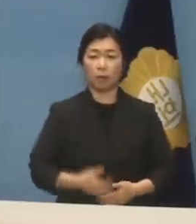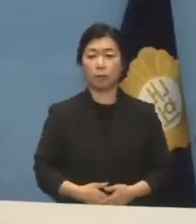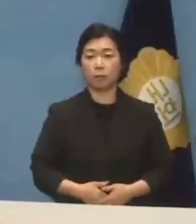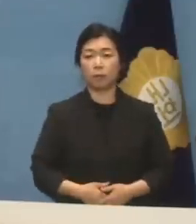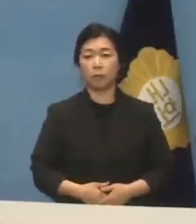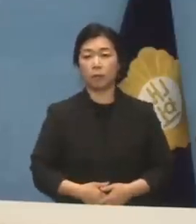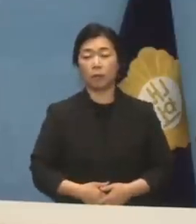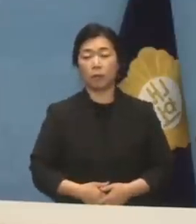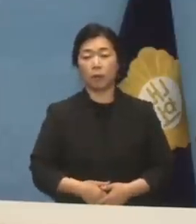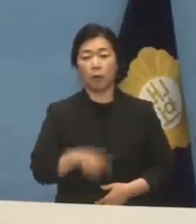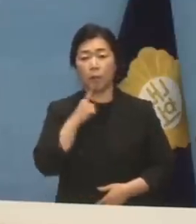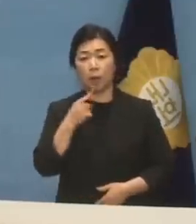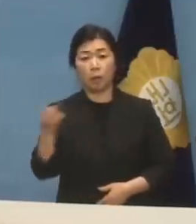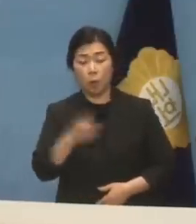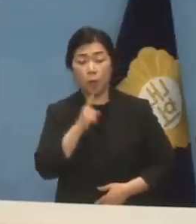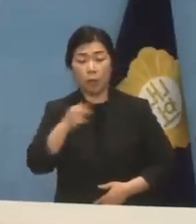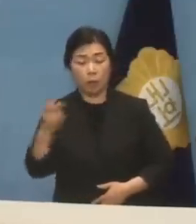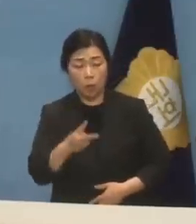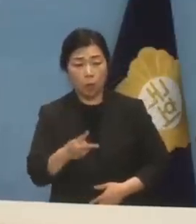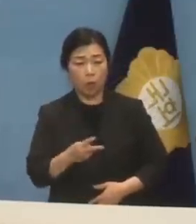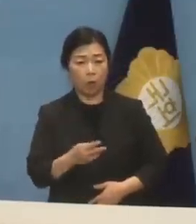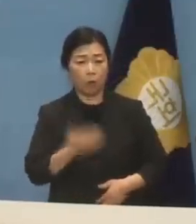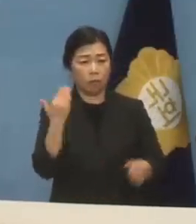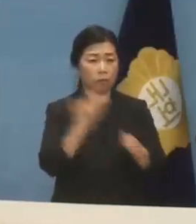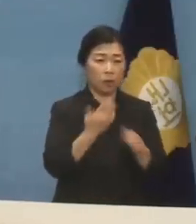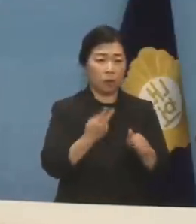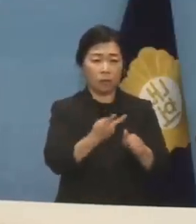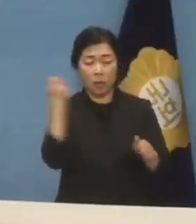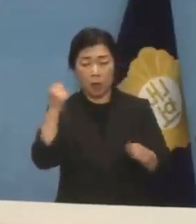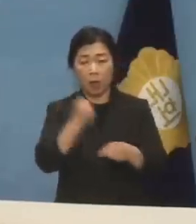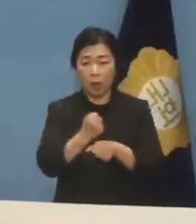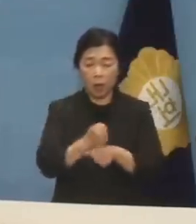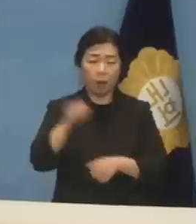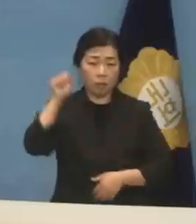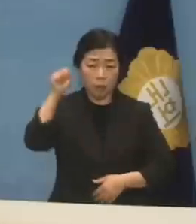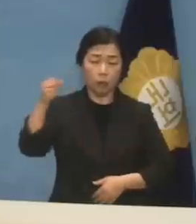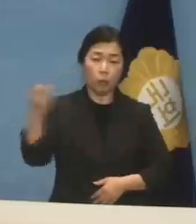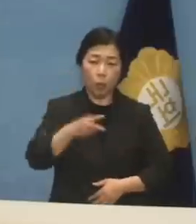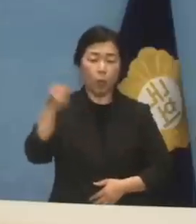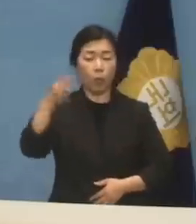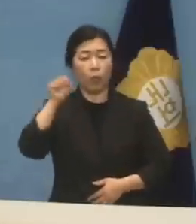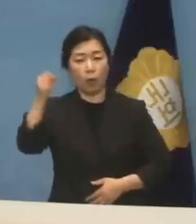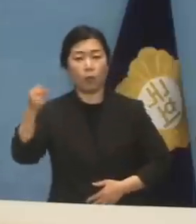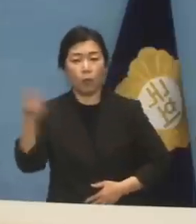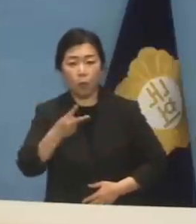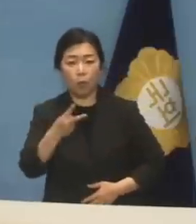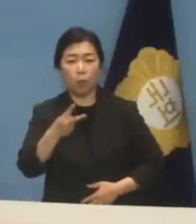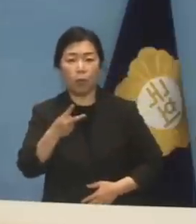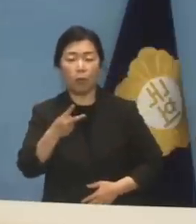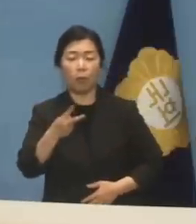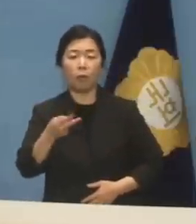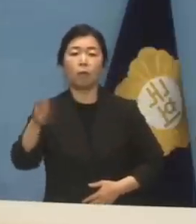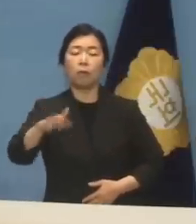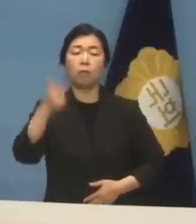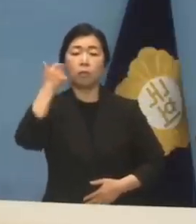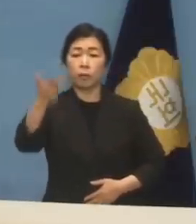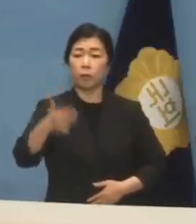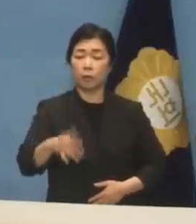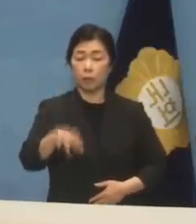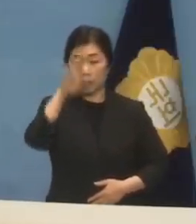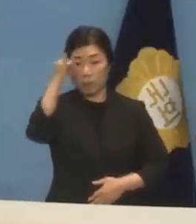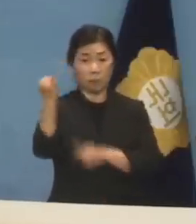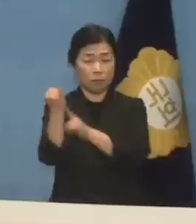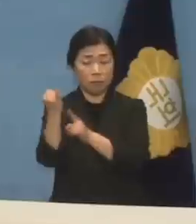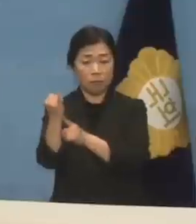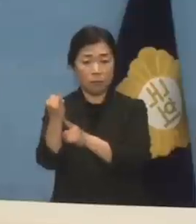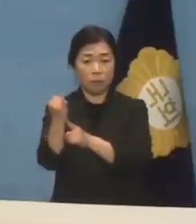분들이 있습니다. 헌정 질서가 중단된답니다. 박근혜 정권 퇴진했을 때 헌정 질서가 중단되었으니까 헌법에 나와